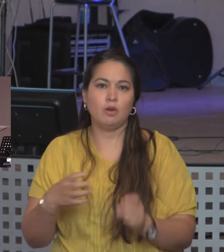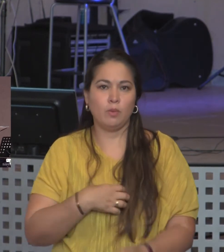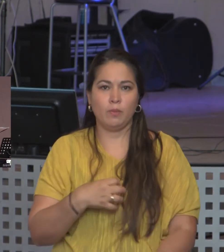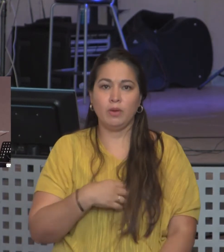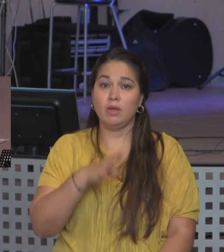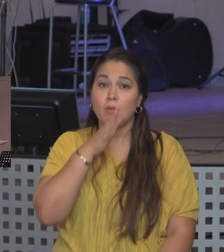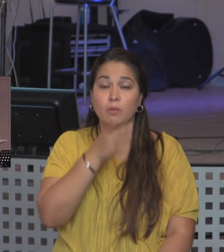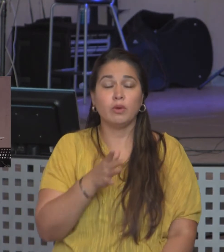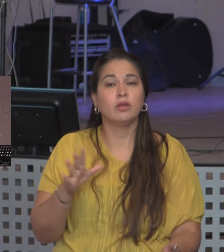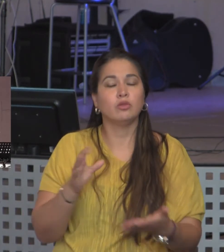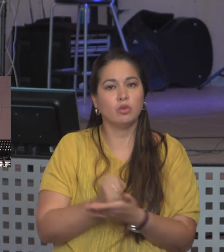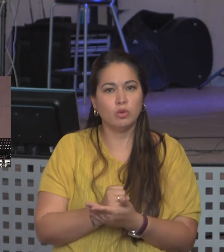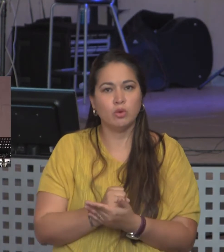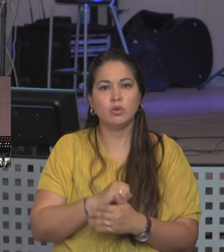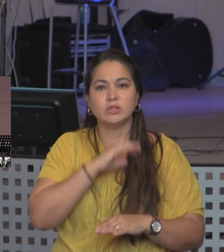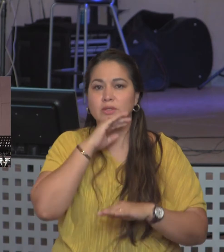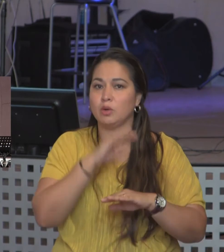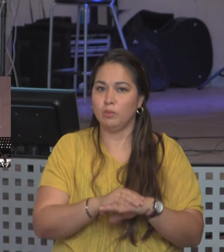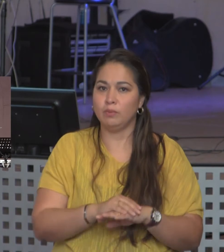Mateo 13,